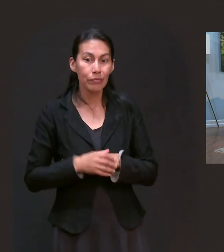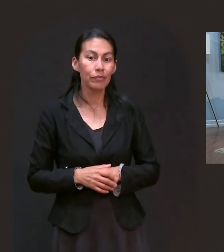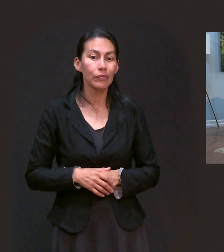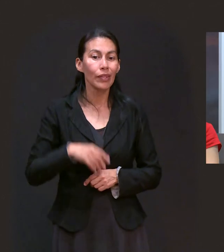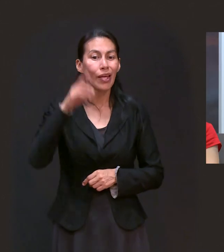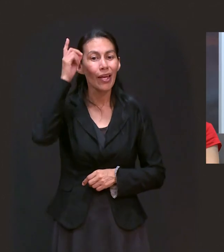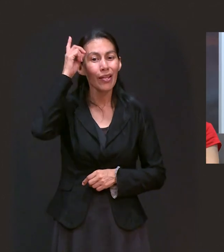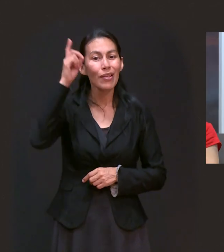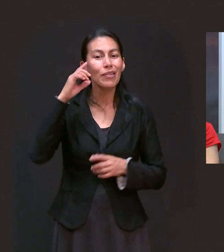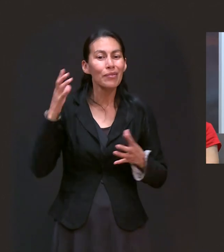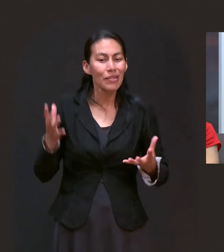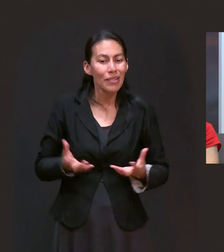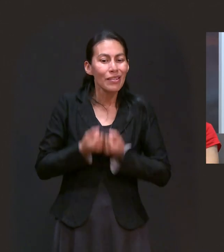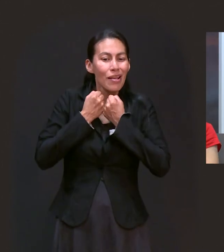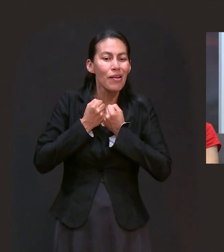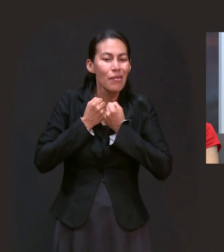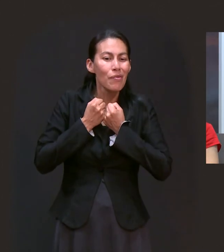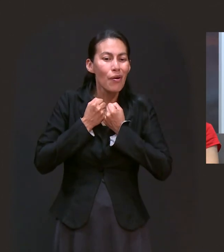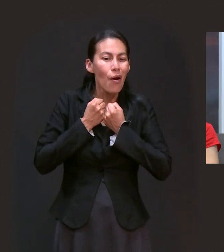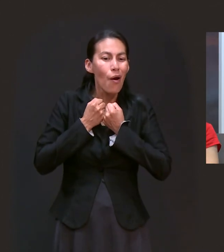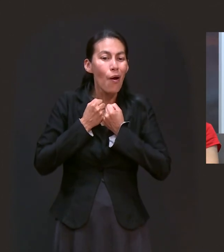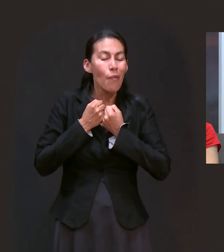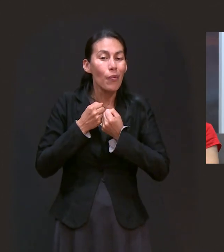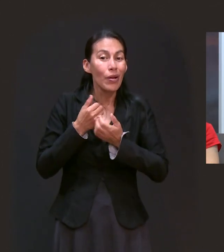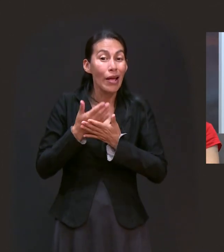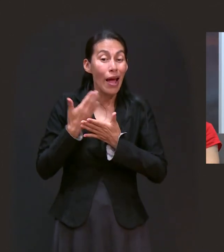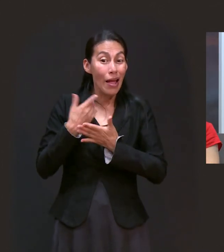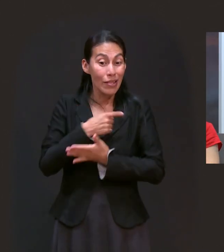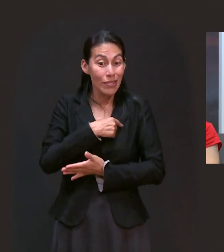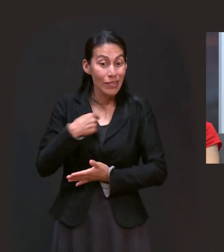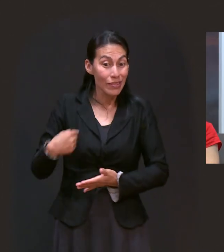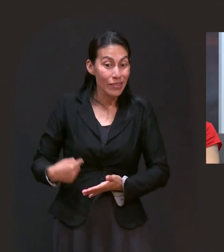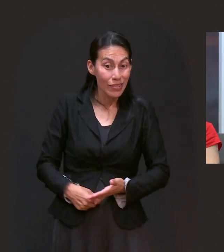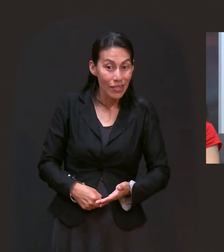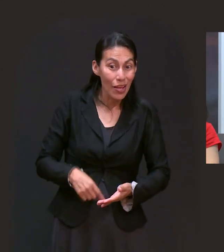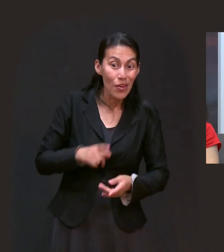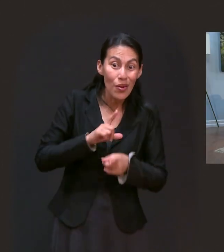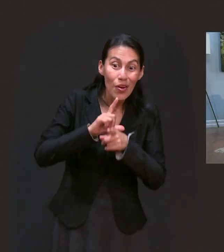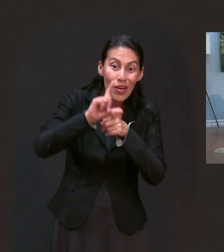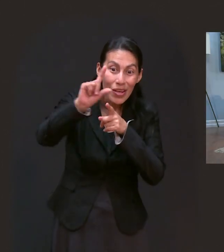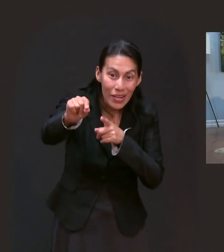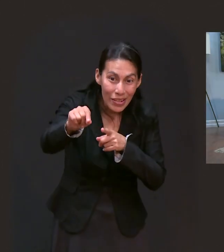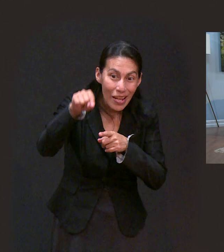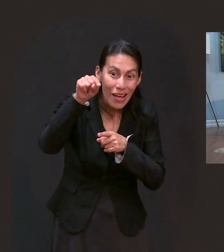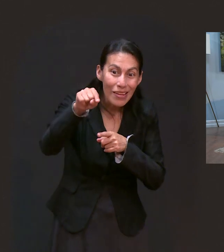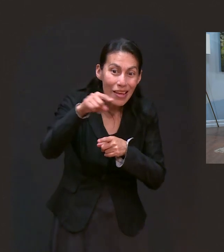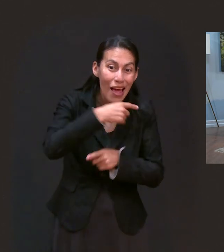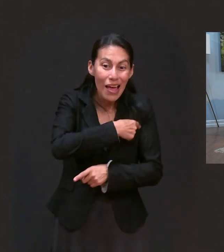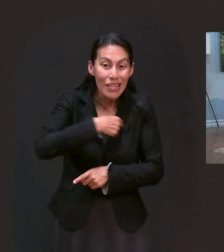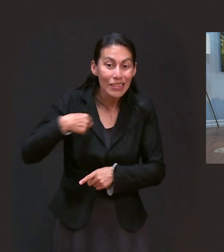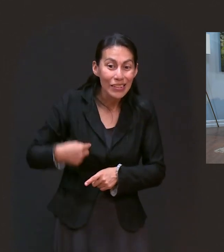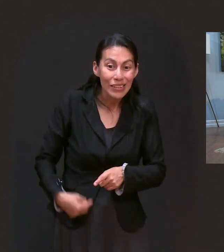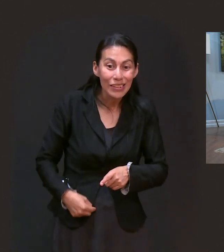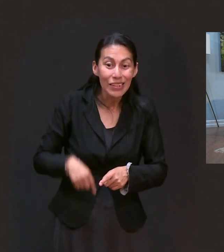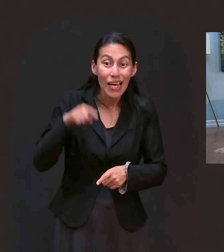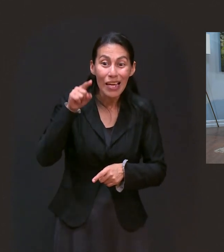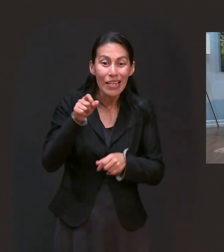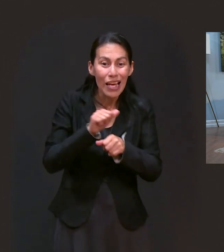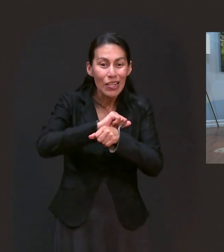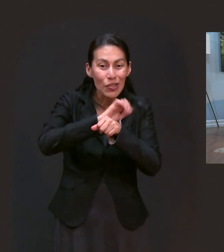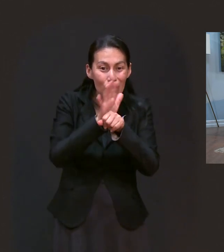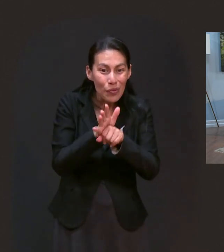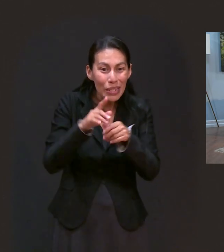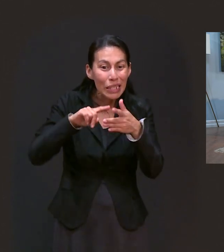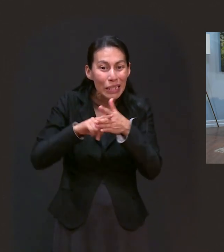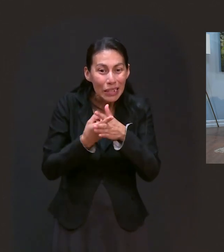idiomas algo de estar ahí encerrado en un país louis algo en el epicentro de la pandemia donde